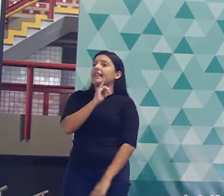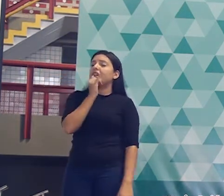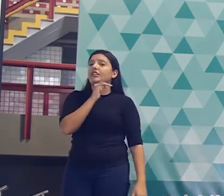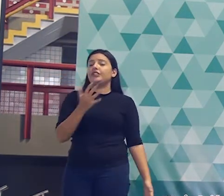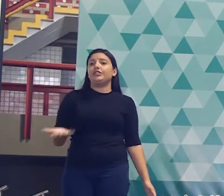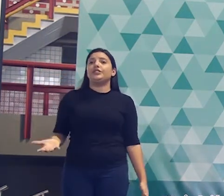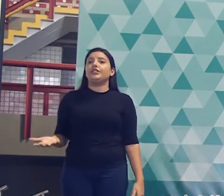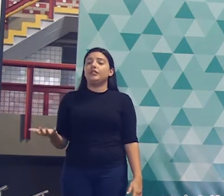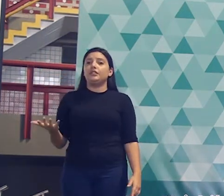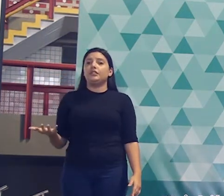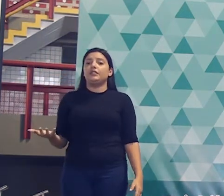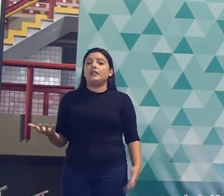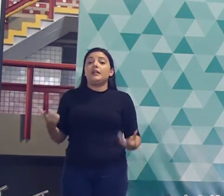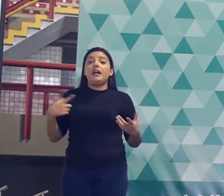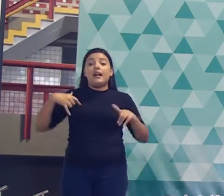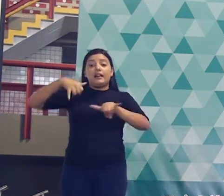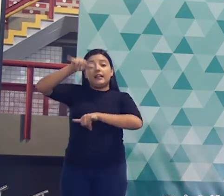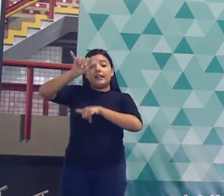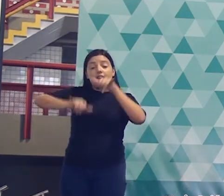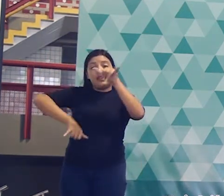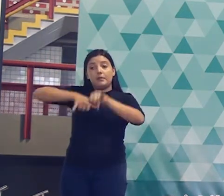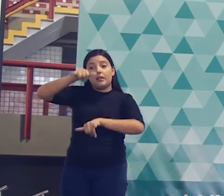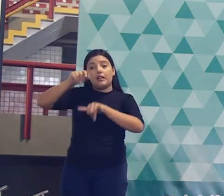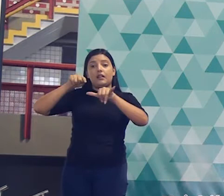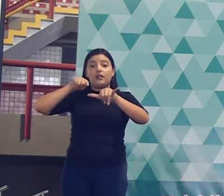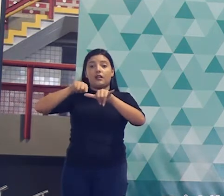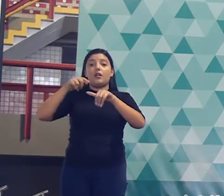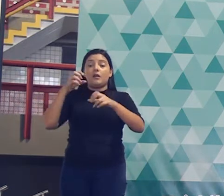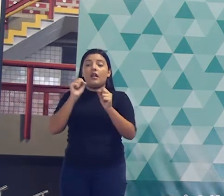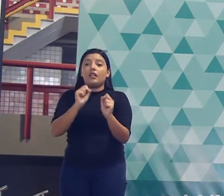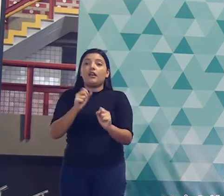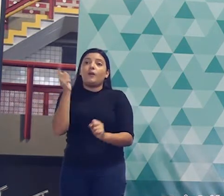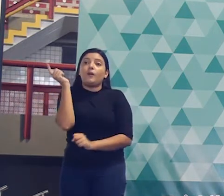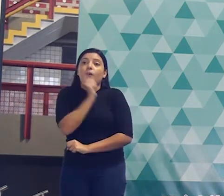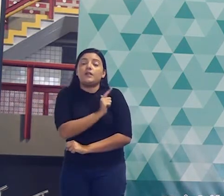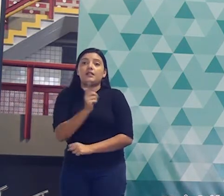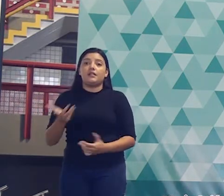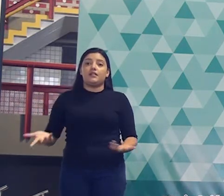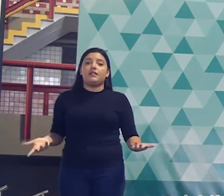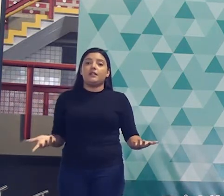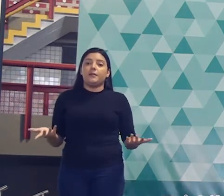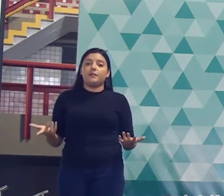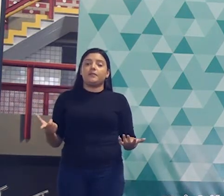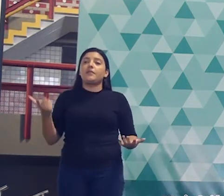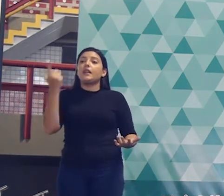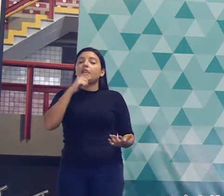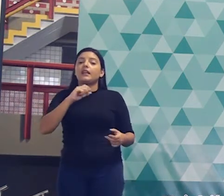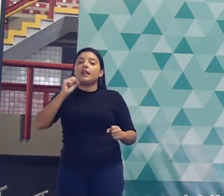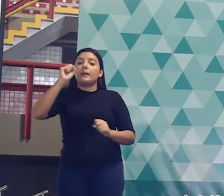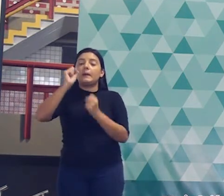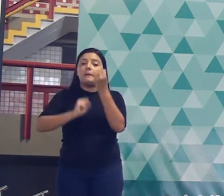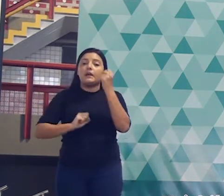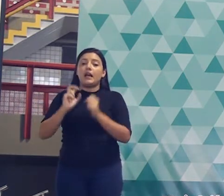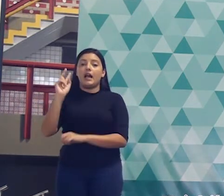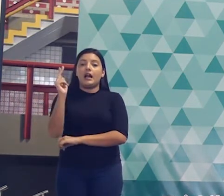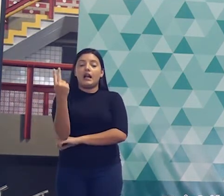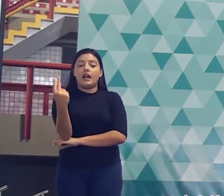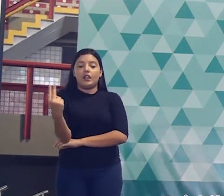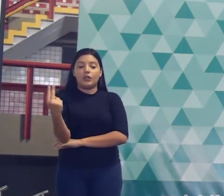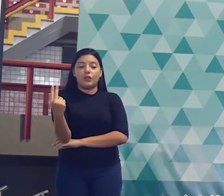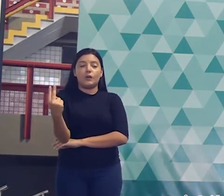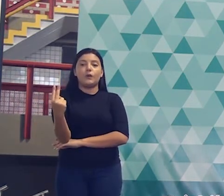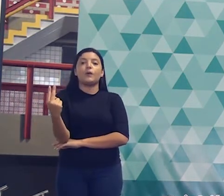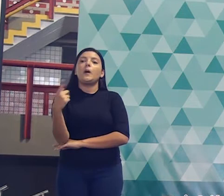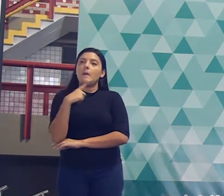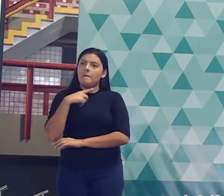reação química, para que a energia química, para que a reação química pudesse ser efetivada. Quem foi que eu produzi? H2. E esse H2